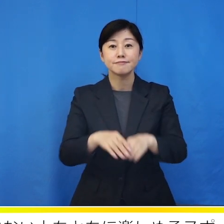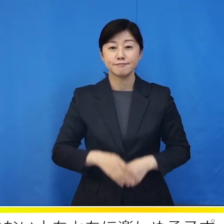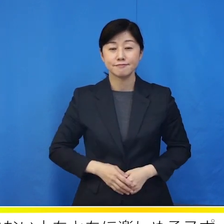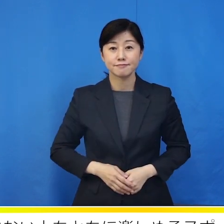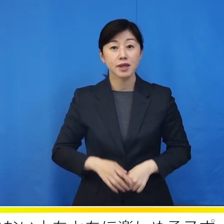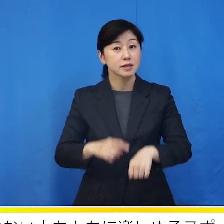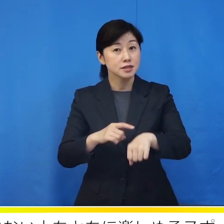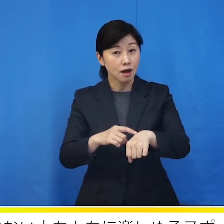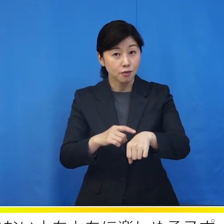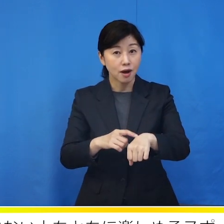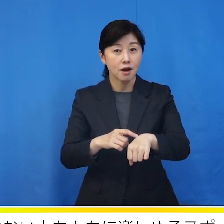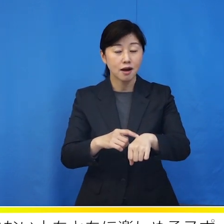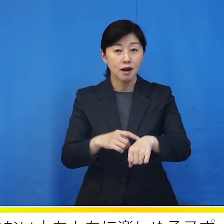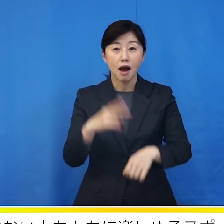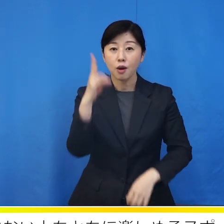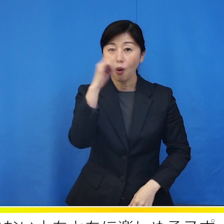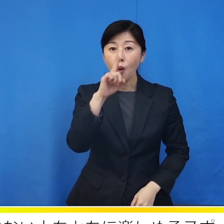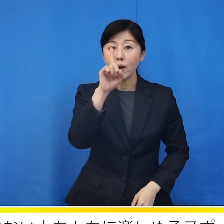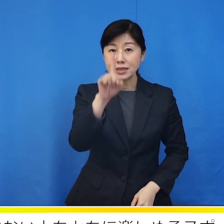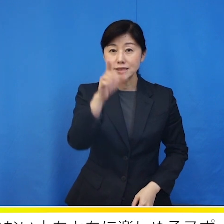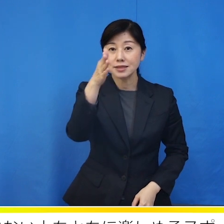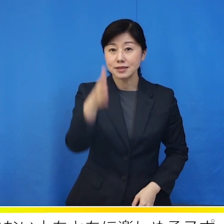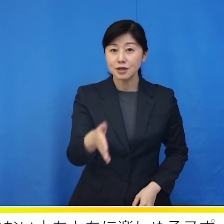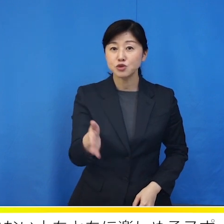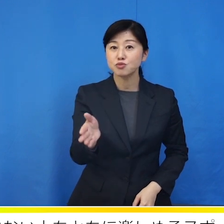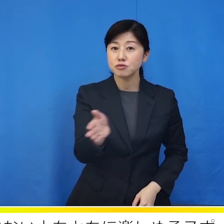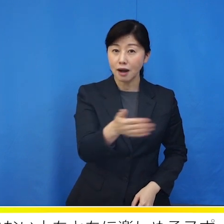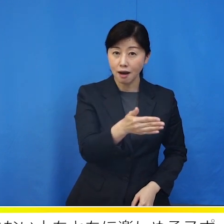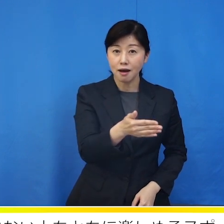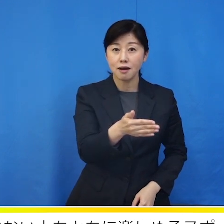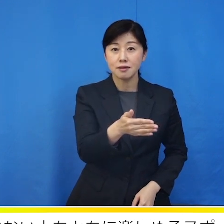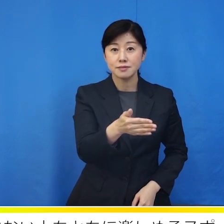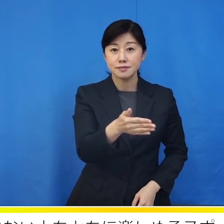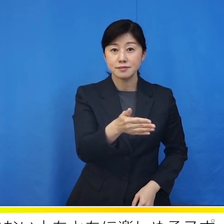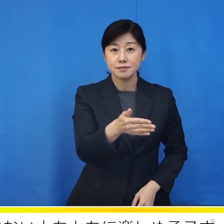時間は午後1時30分から